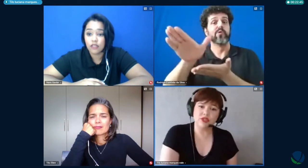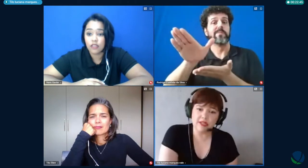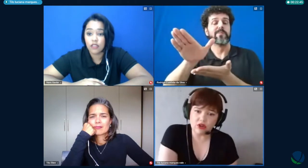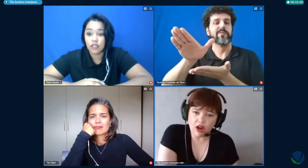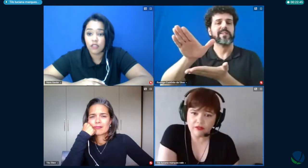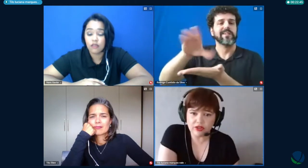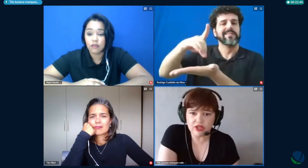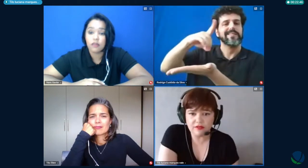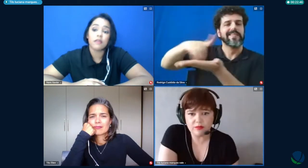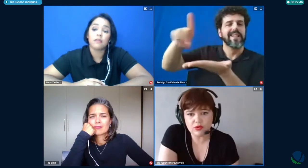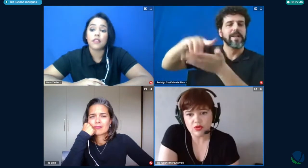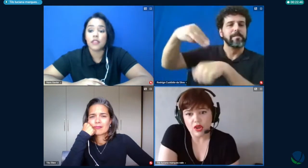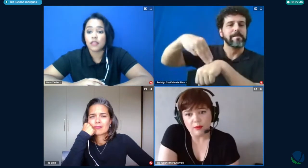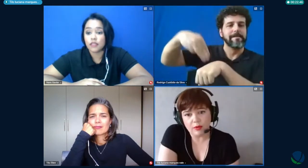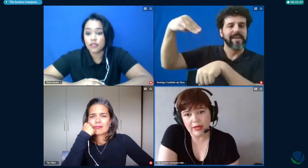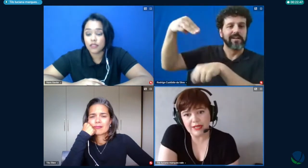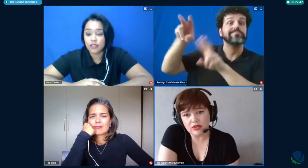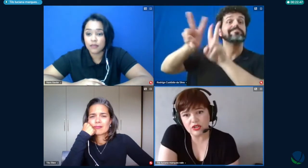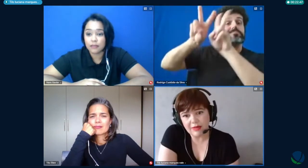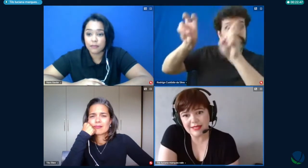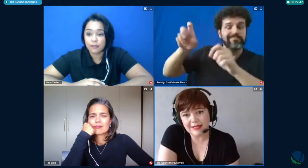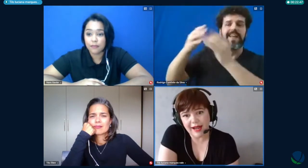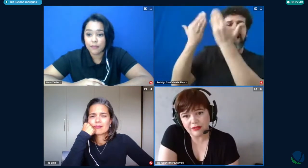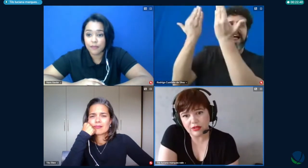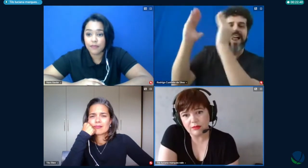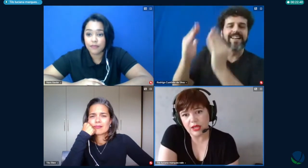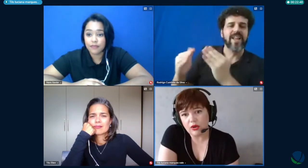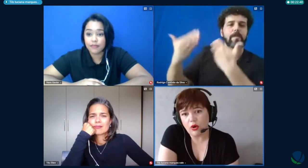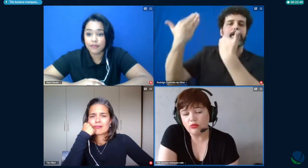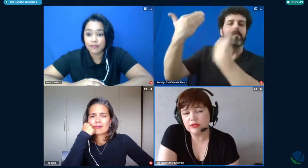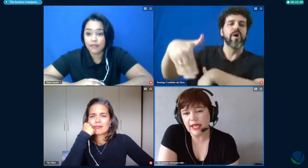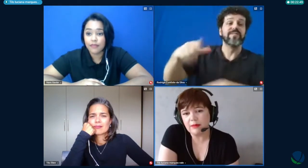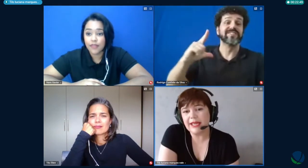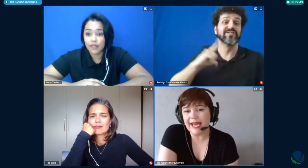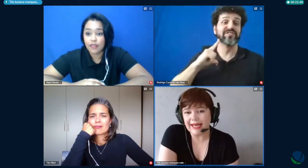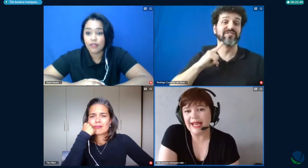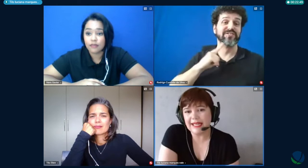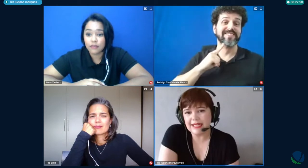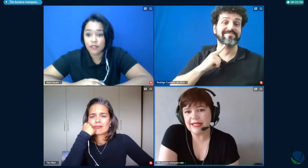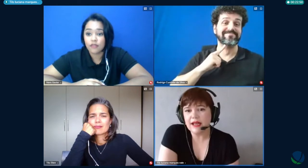de 2019, nós tivemos publicações de mestrado também com um